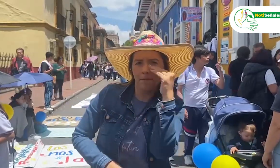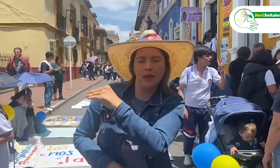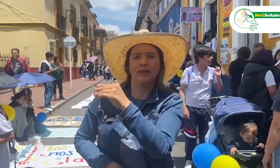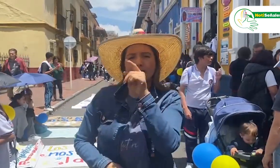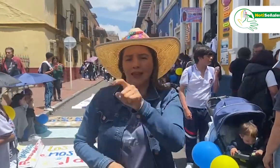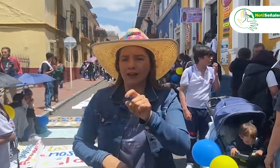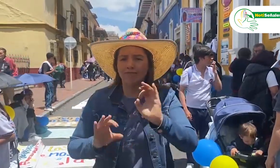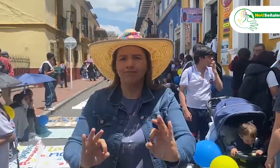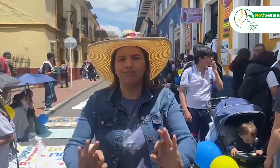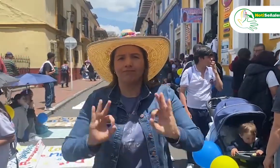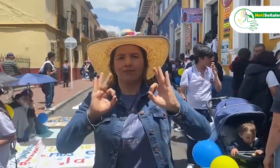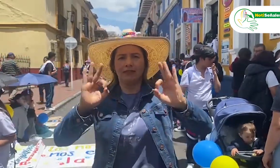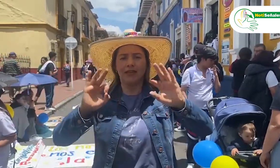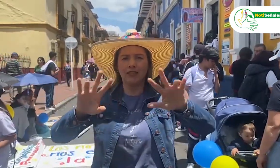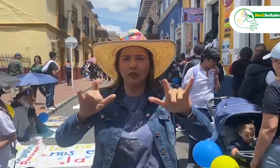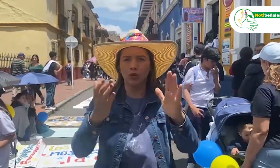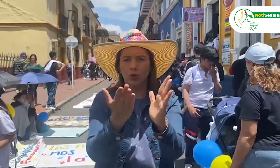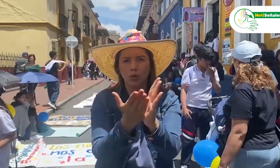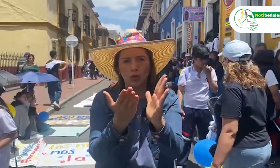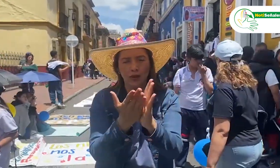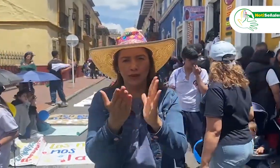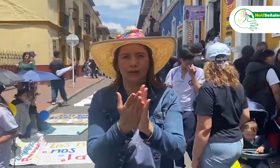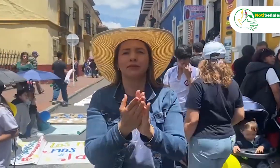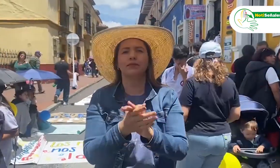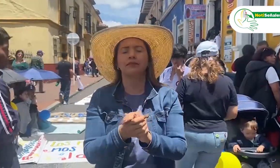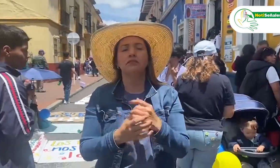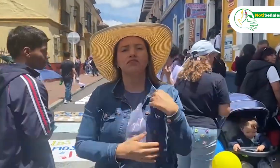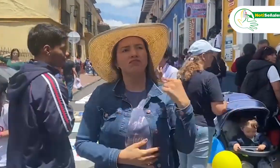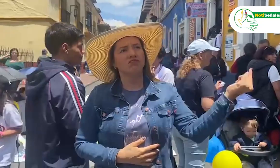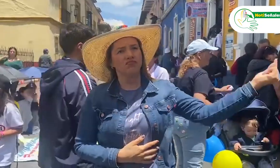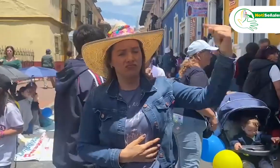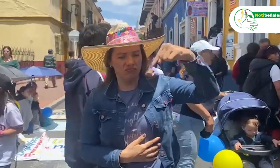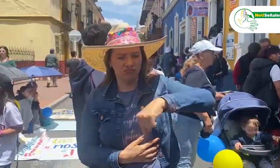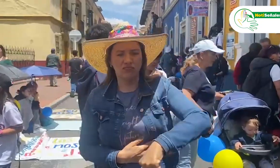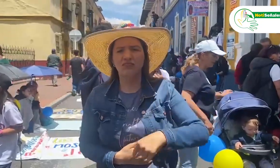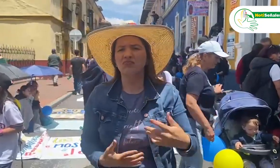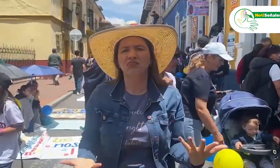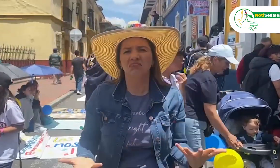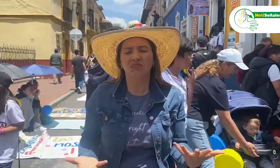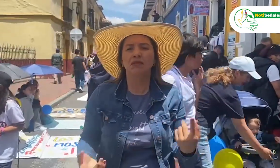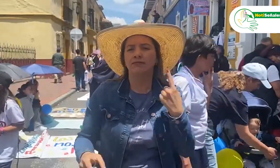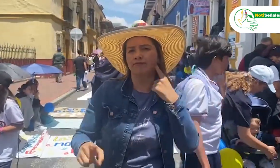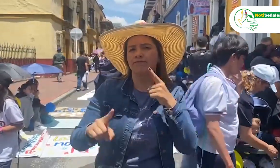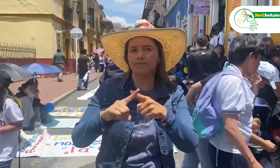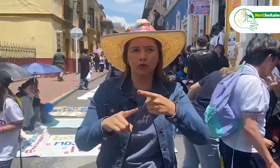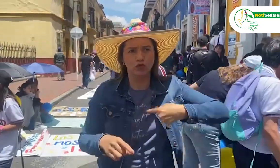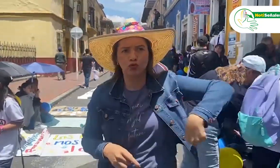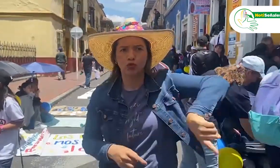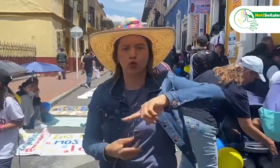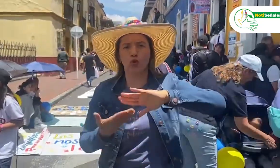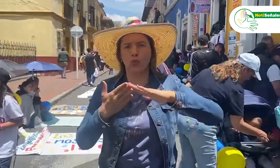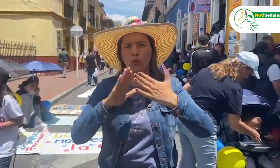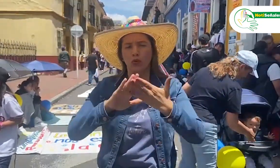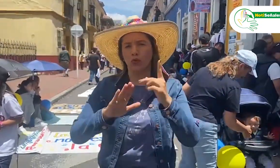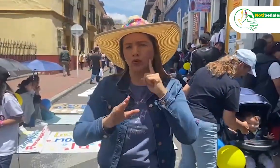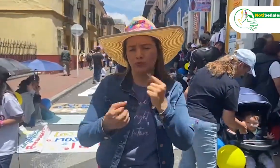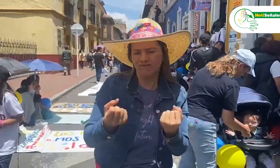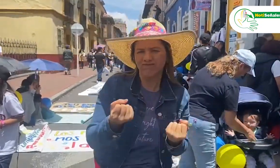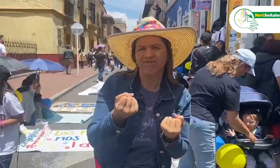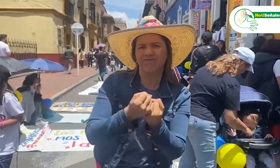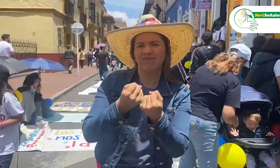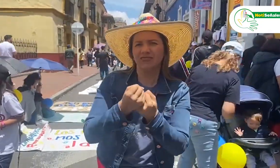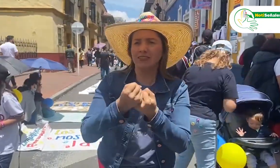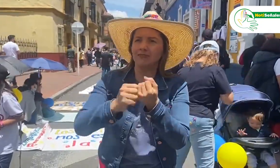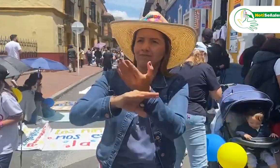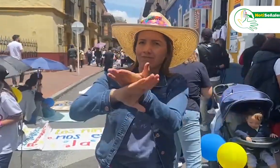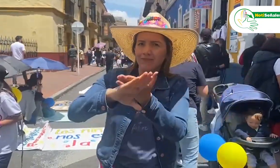calidad para los niños. Nos venimos hasta acá con ese objetivo, pensando en la comunidad sorda y apoyando a la comunidad